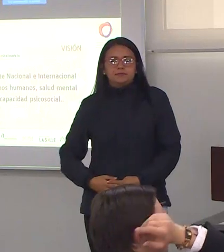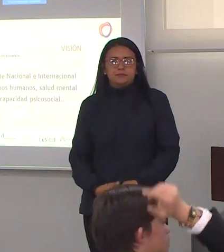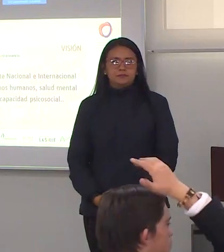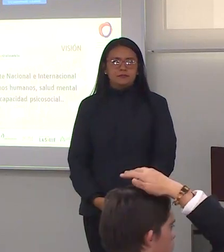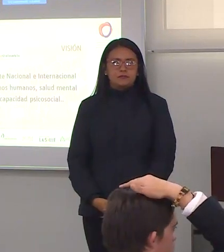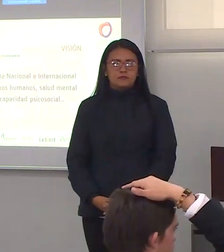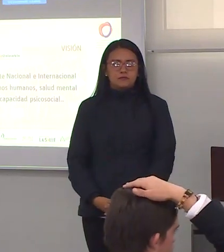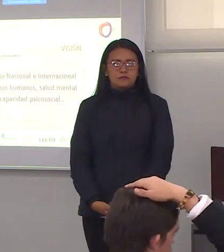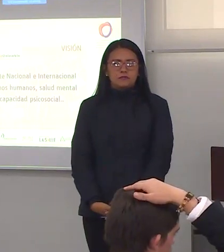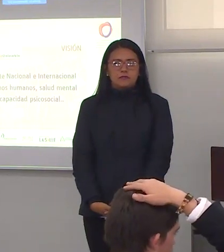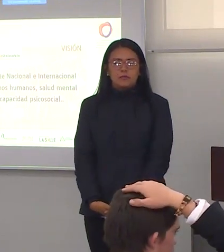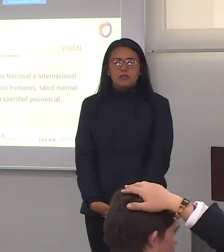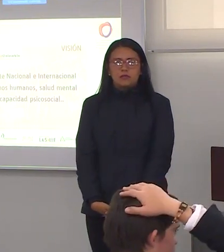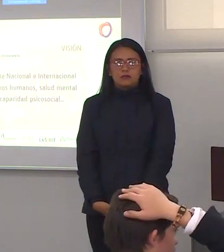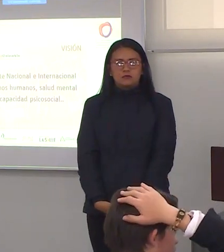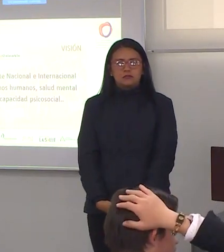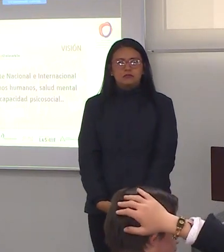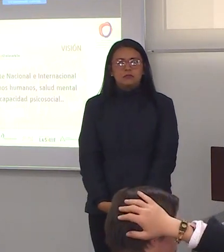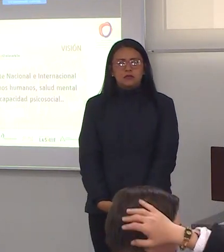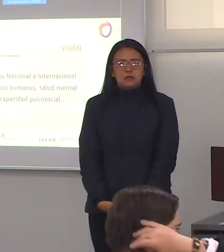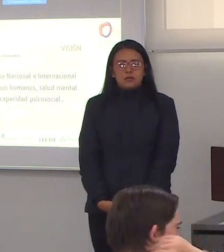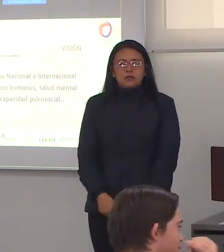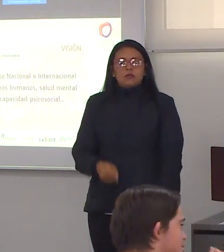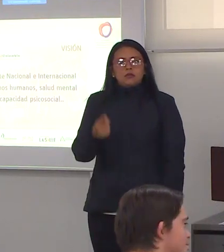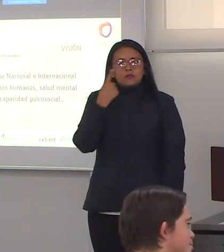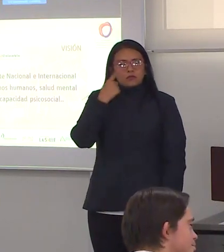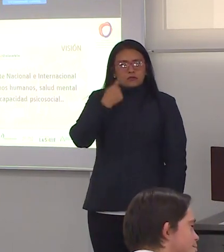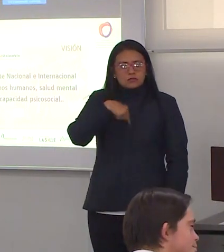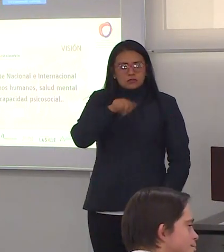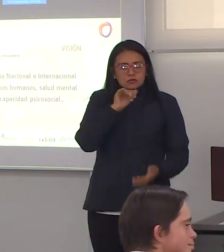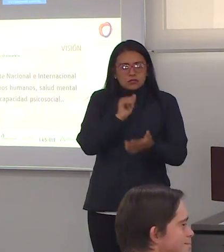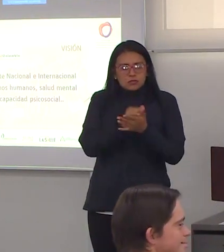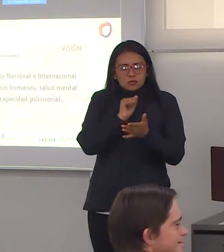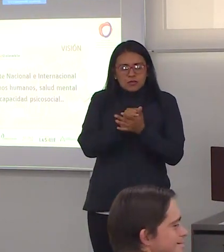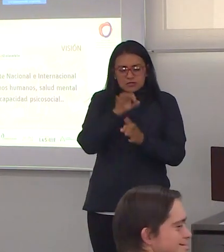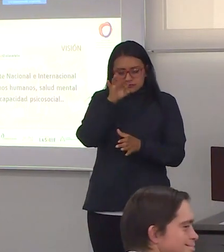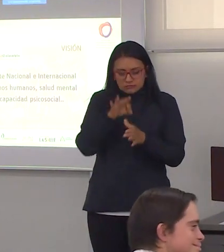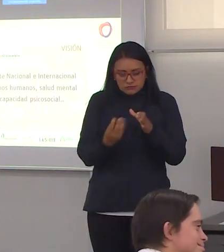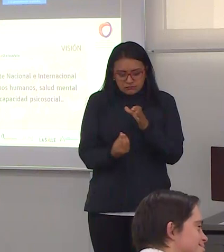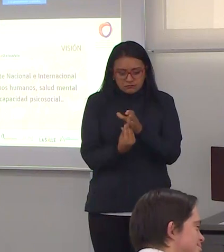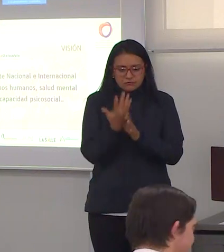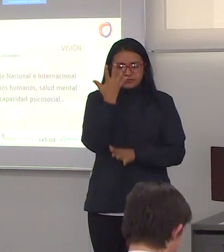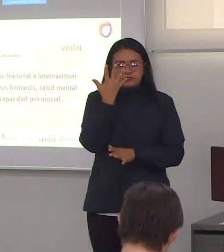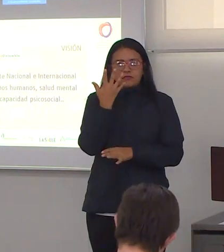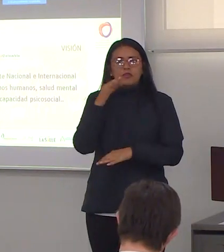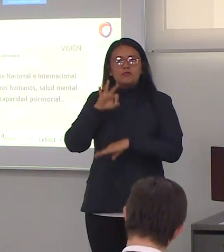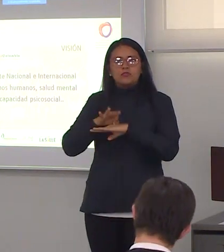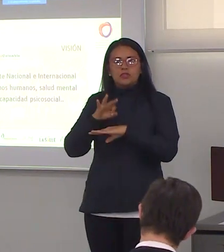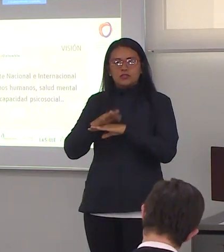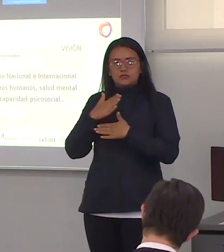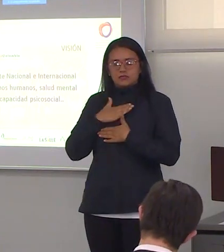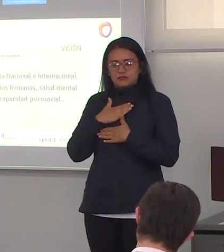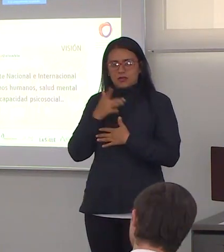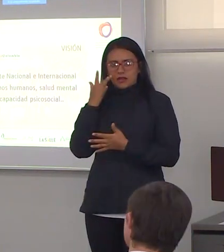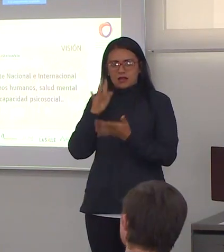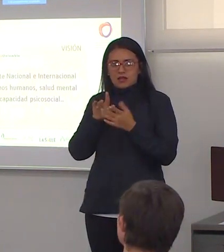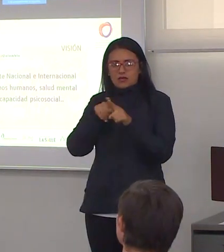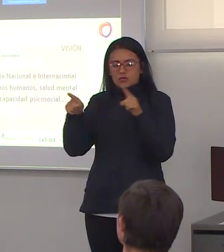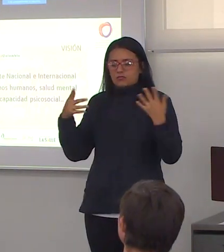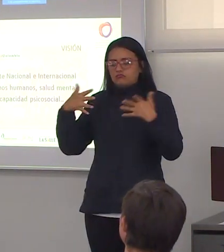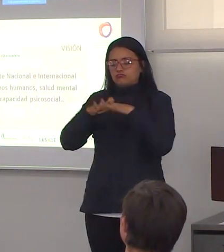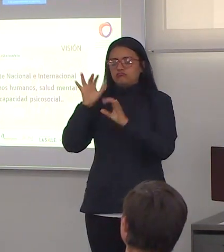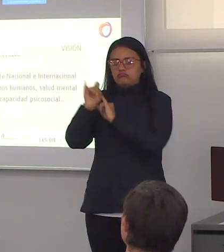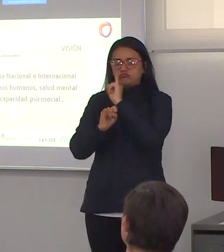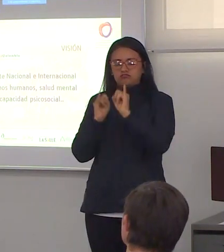y también tenemos hemos podido sembrar semillas de fundamental en otros países a nivel latinoamericano entonces tenemos una red